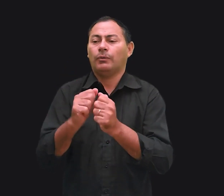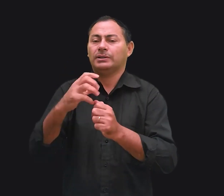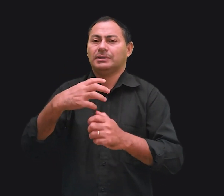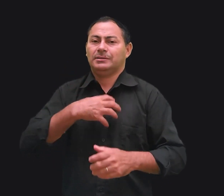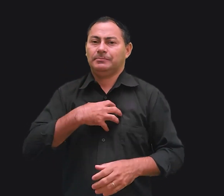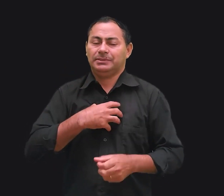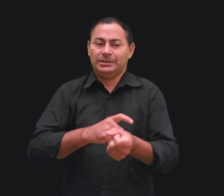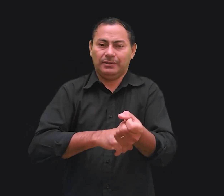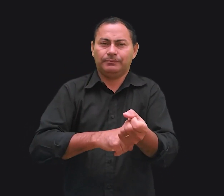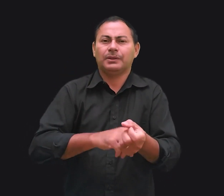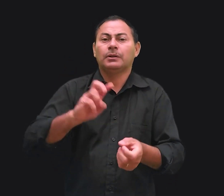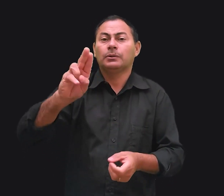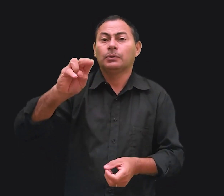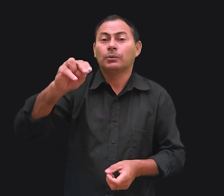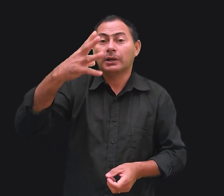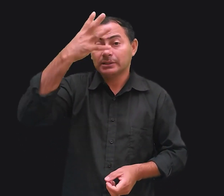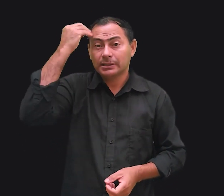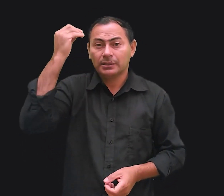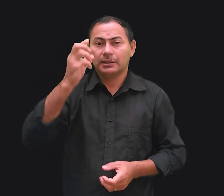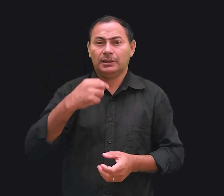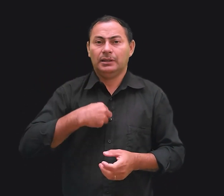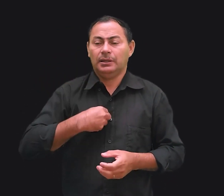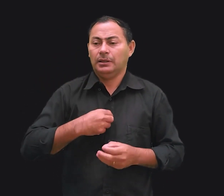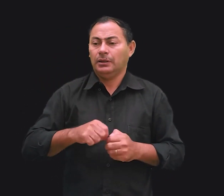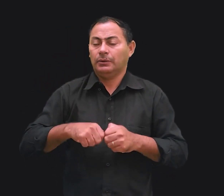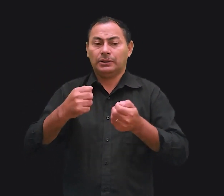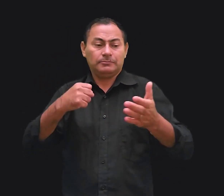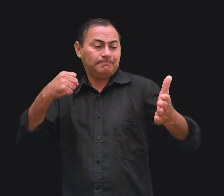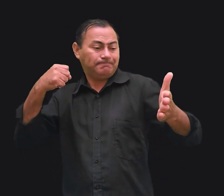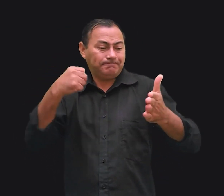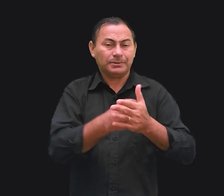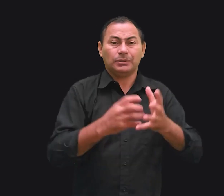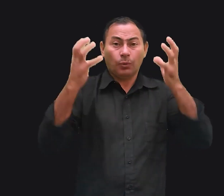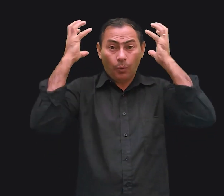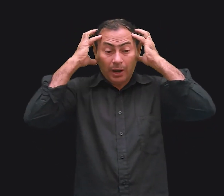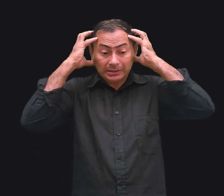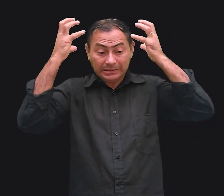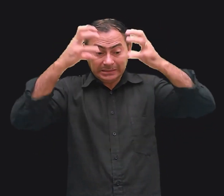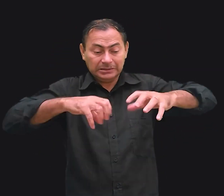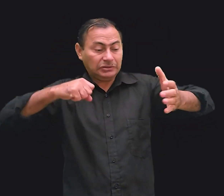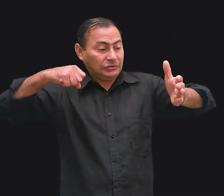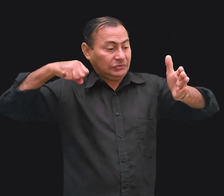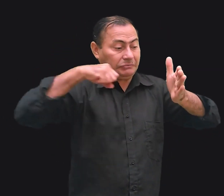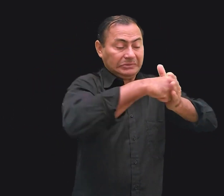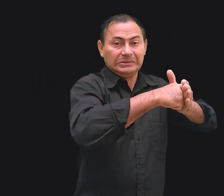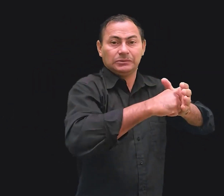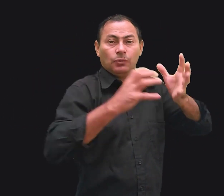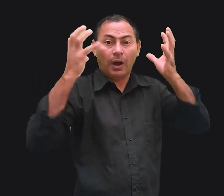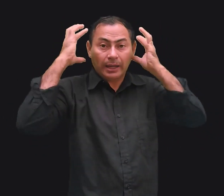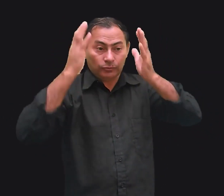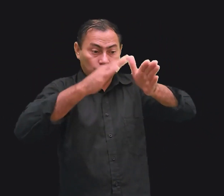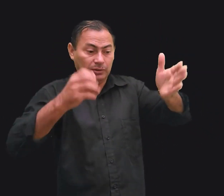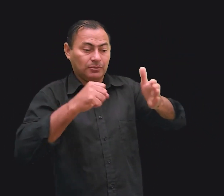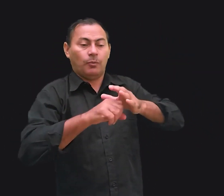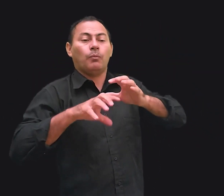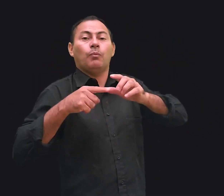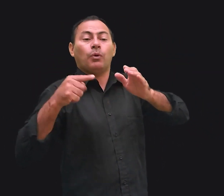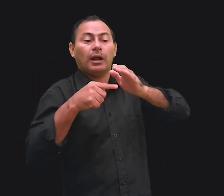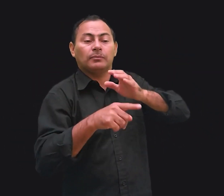com ele. Nunca vou me esquecer da vez que dei um murro no rádio e ele ficou com um buraco bem no meio.